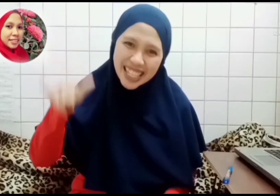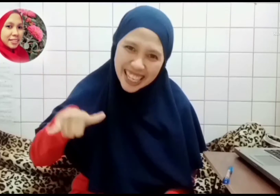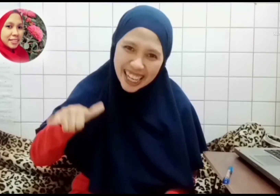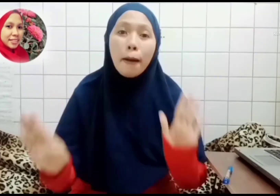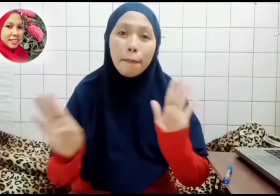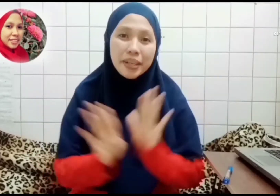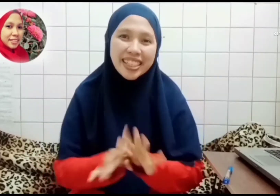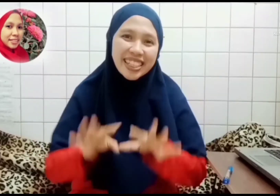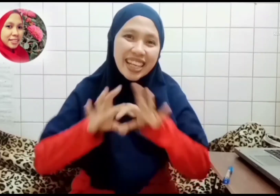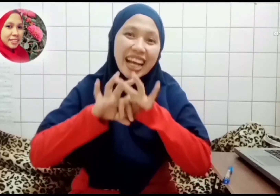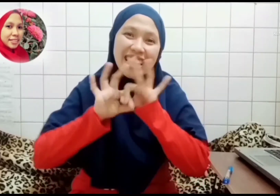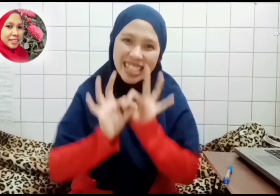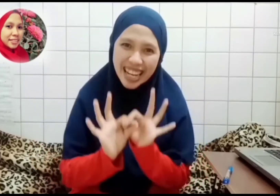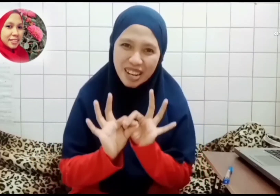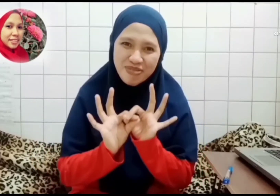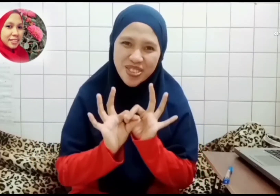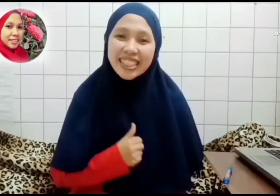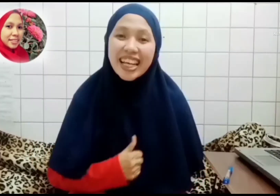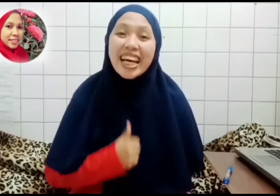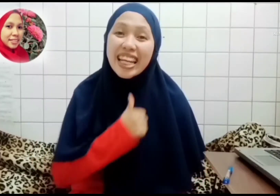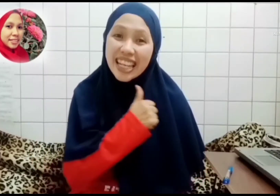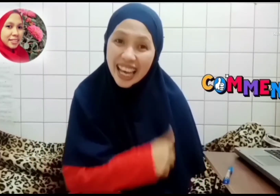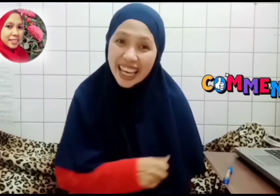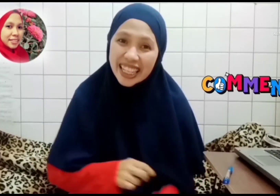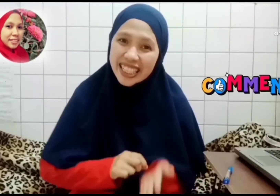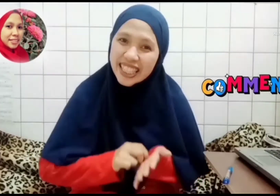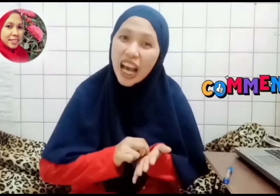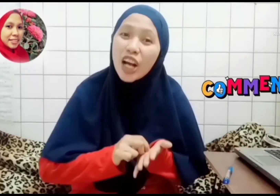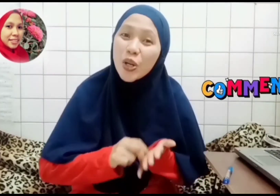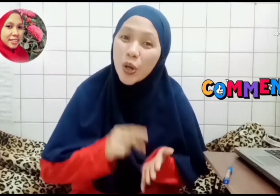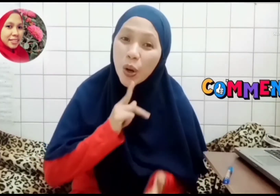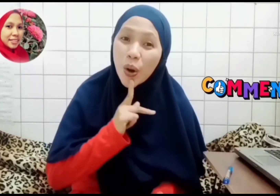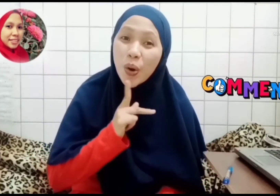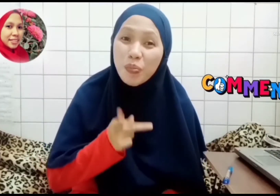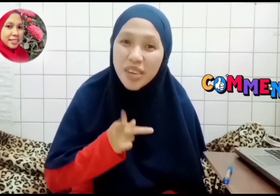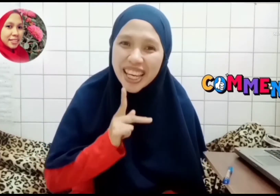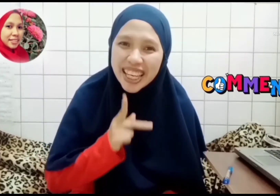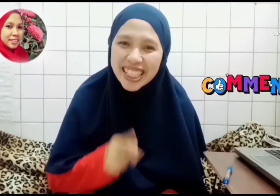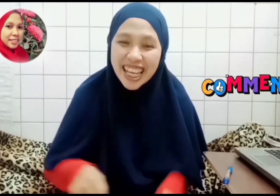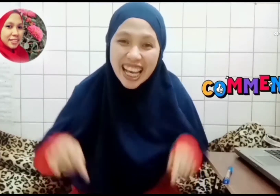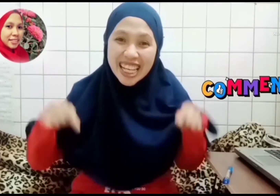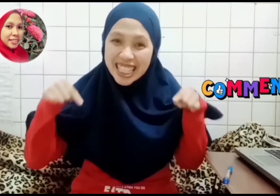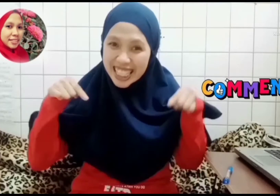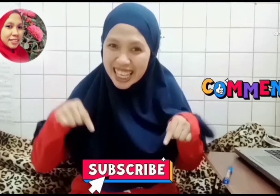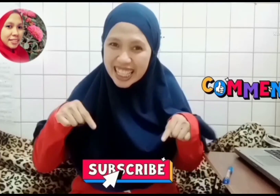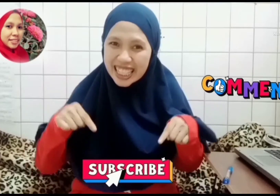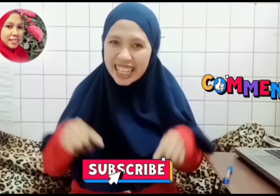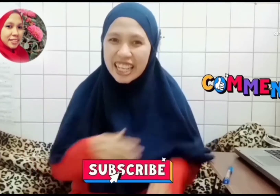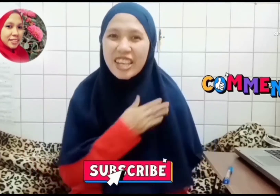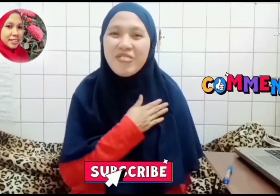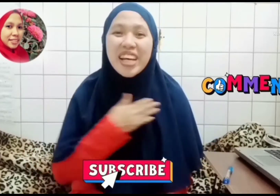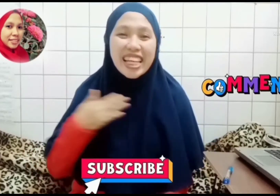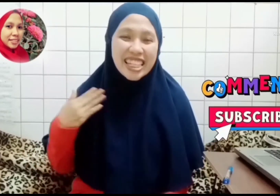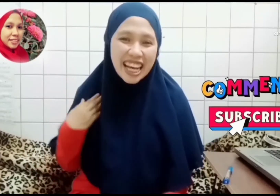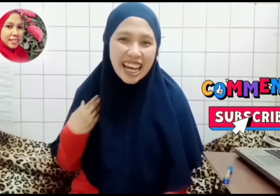lupa ya bergabung, like, komen, subscribe,